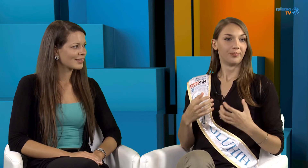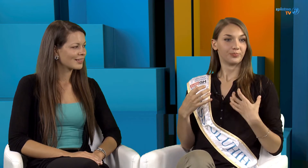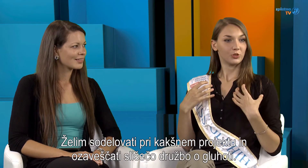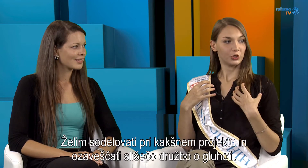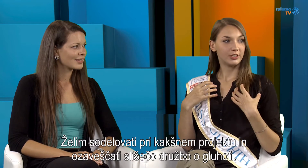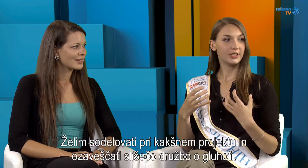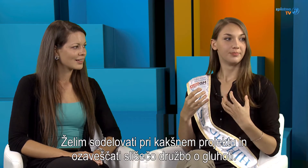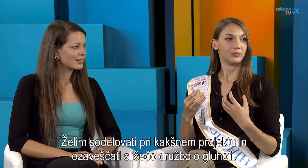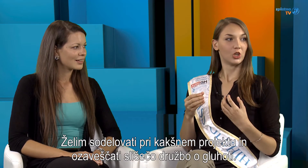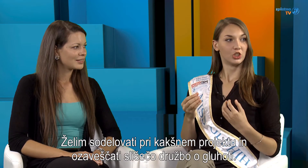Želim